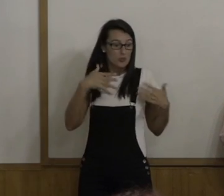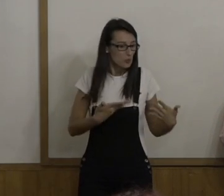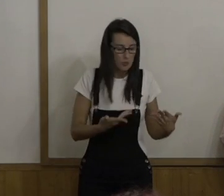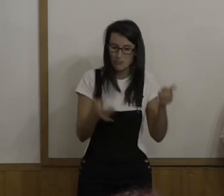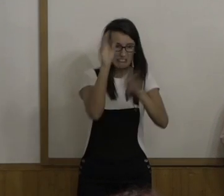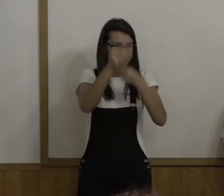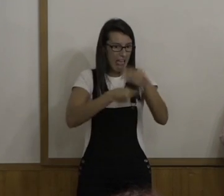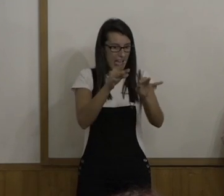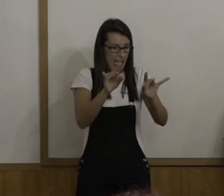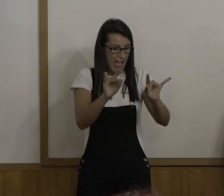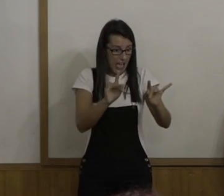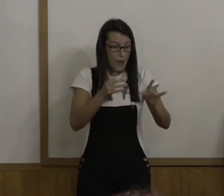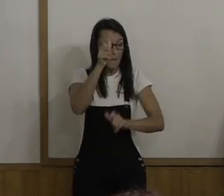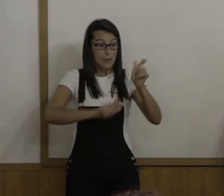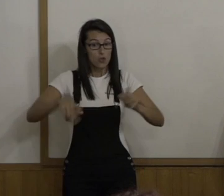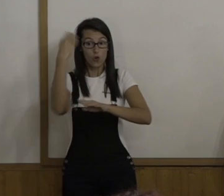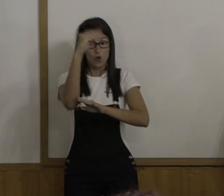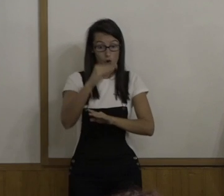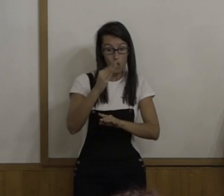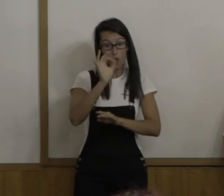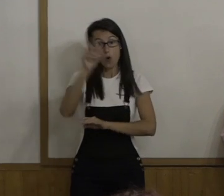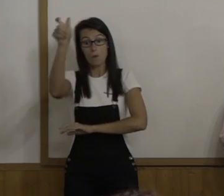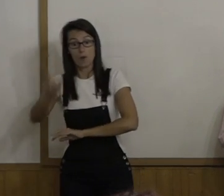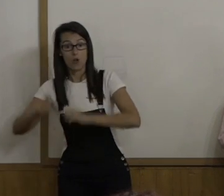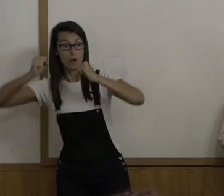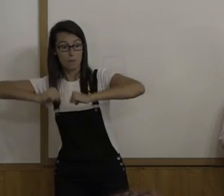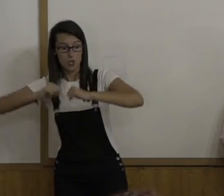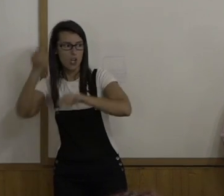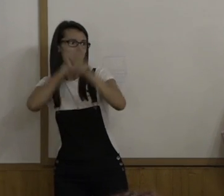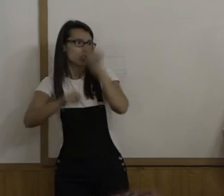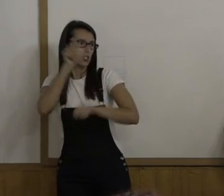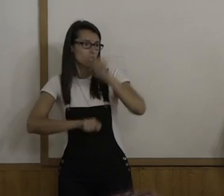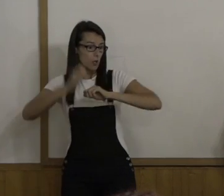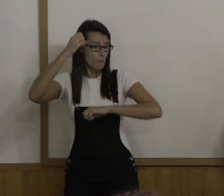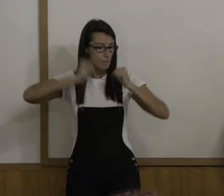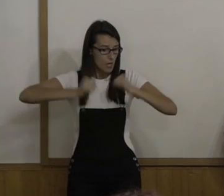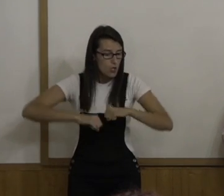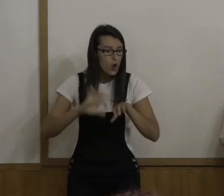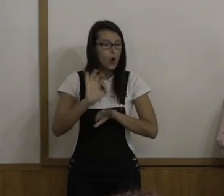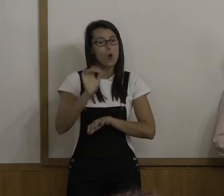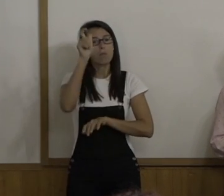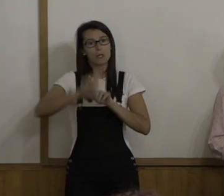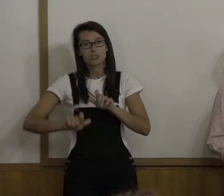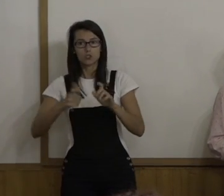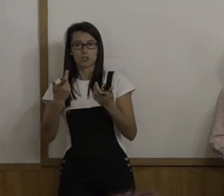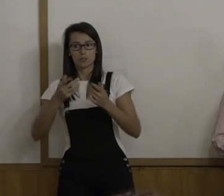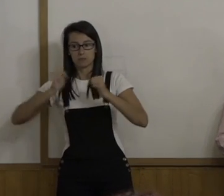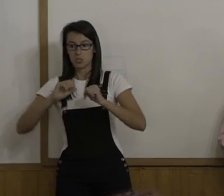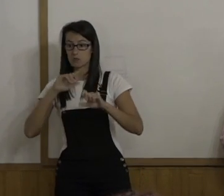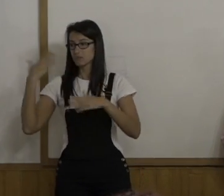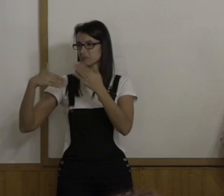joven y la gente mayor, después tenemos relación con UDP y con otras asociaciones de gente mayor, la gente joven y la gente mayor se juntaban